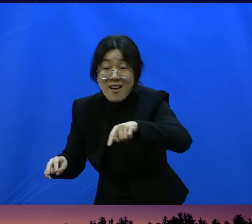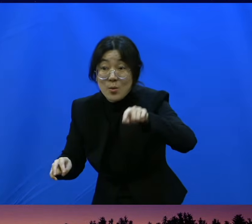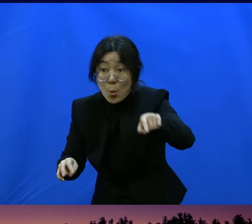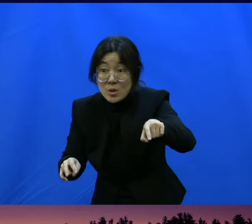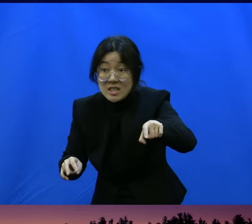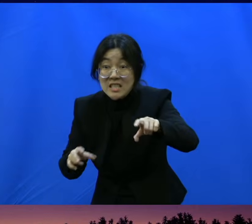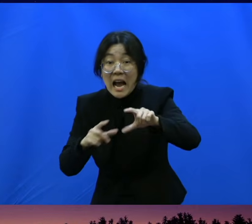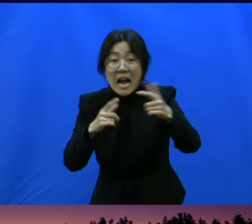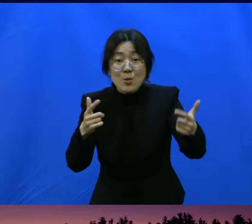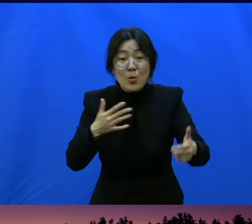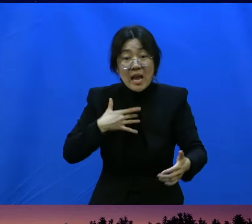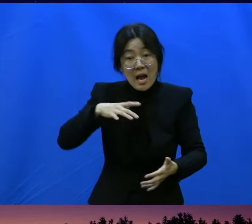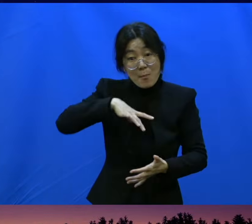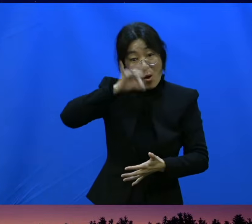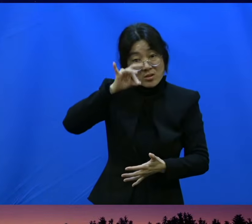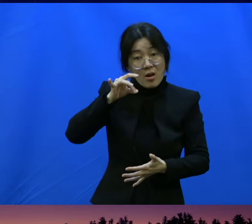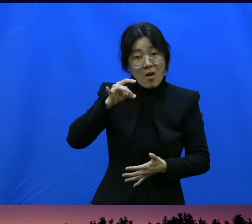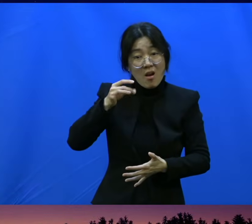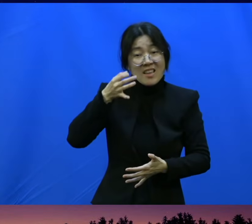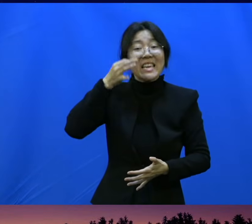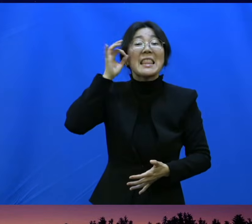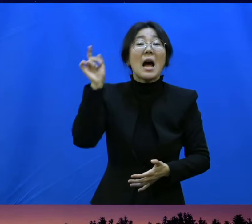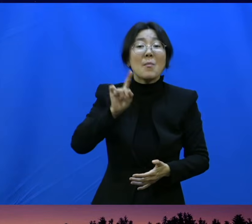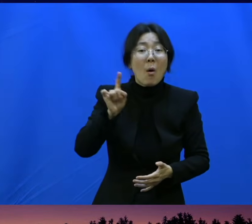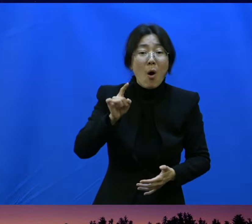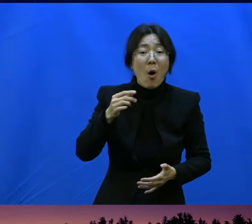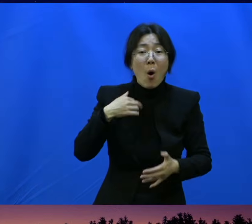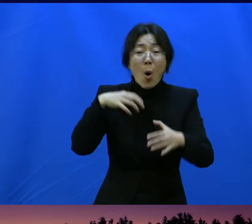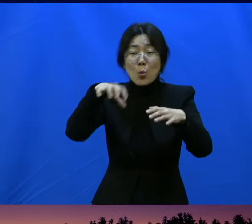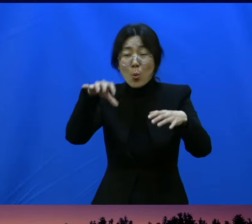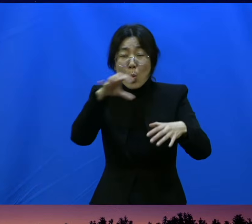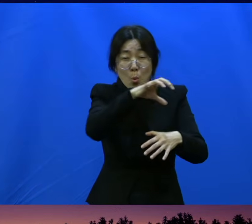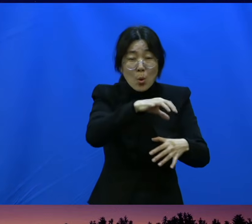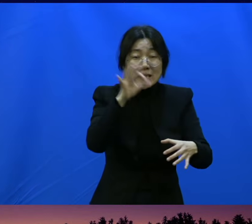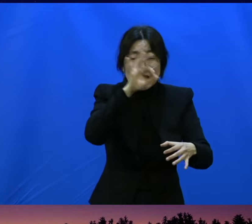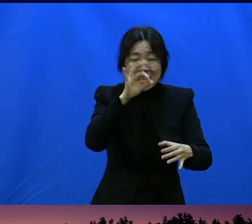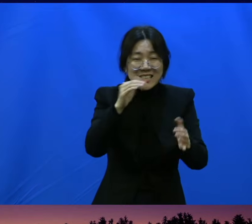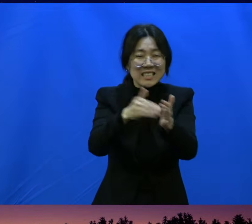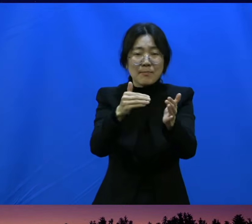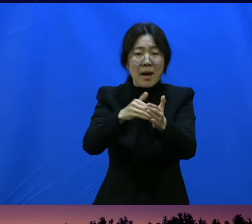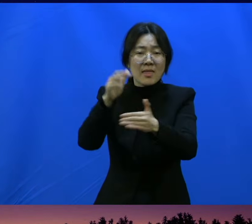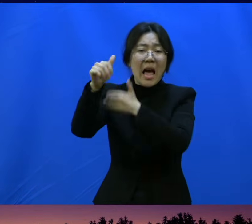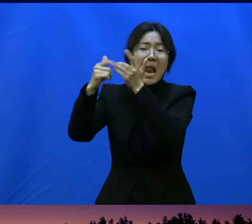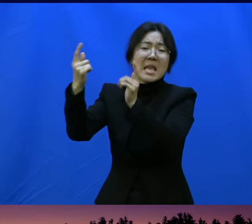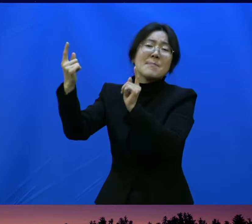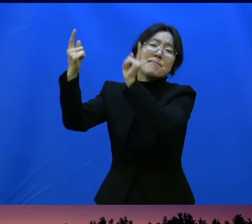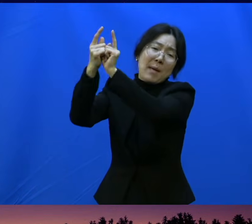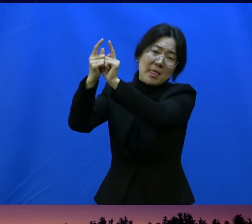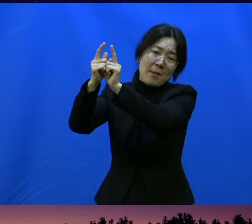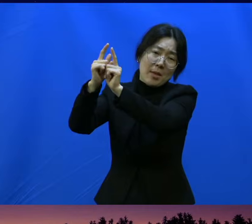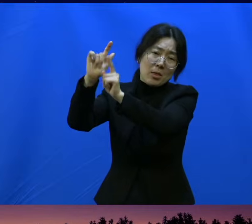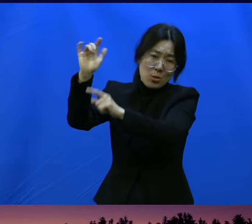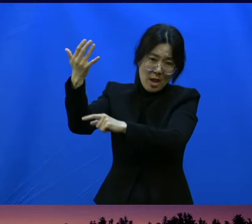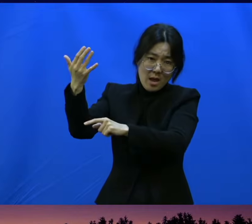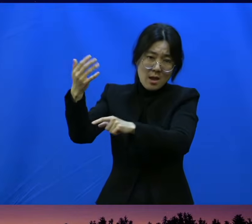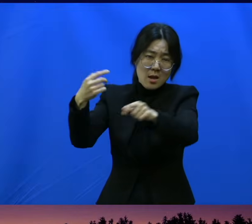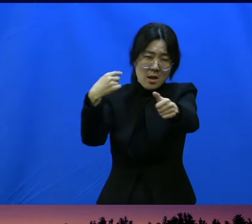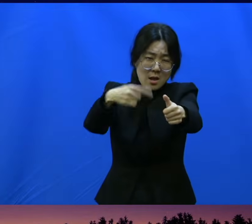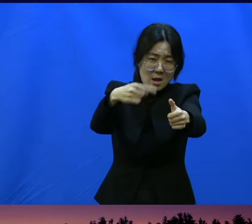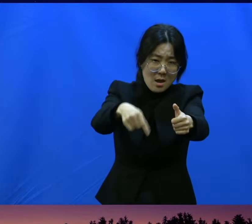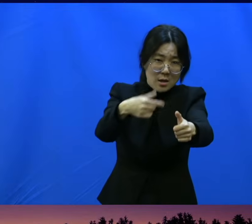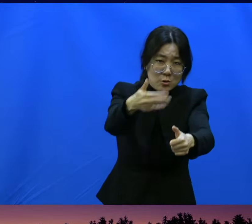거예요. 그리고 그 사람들을 품을 때, 그들과 함께 할 때, 그들을 환대하고